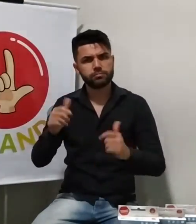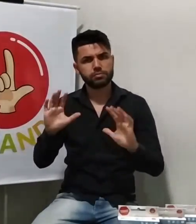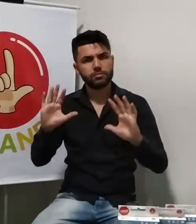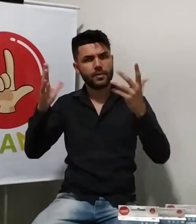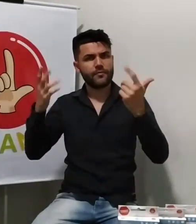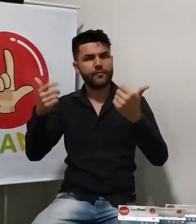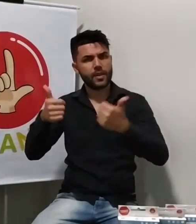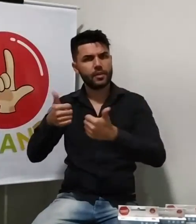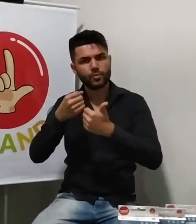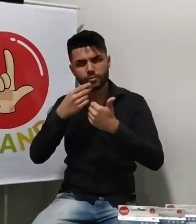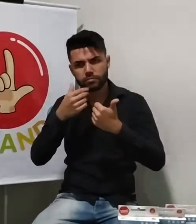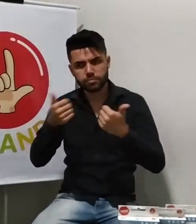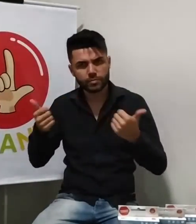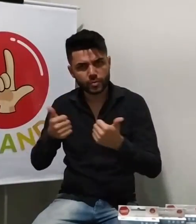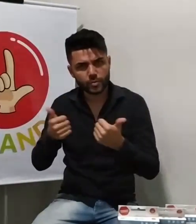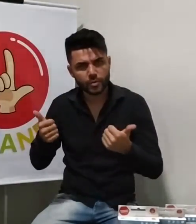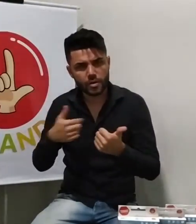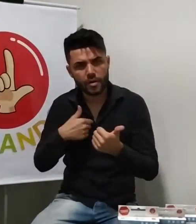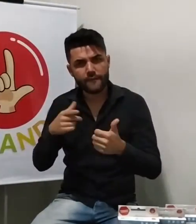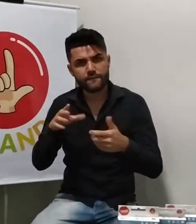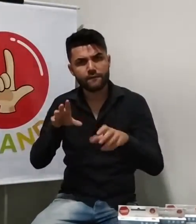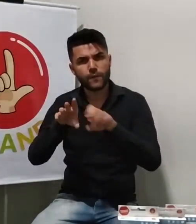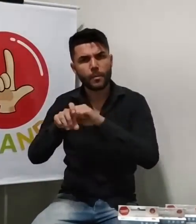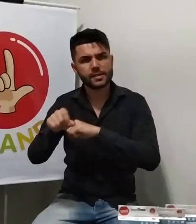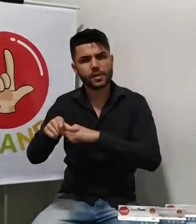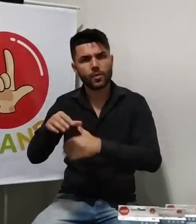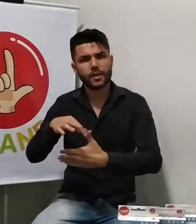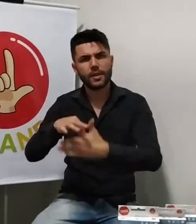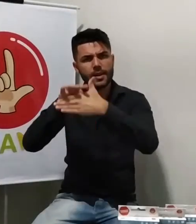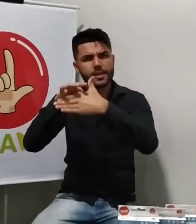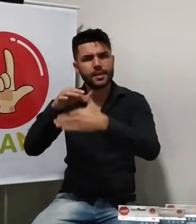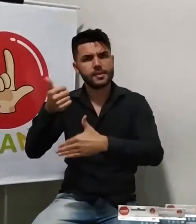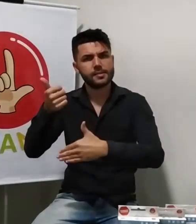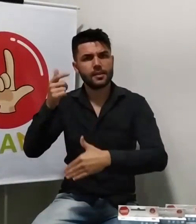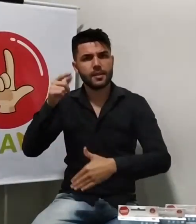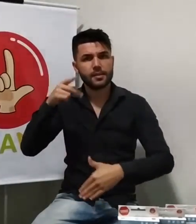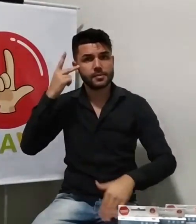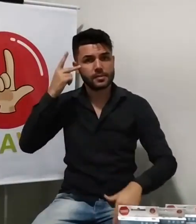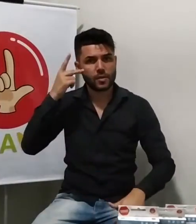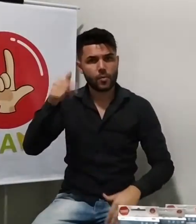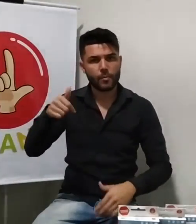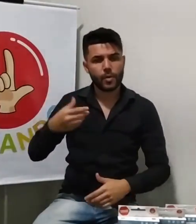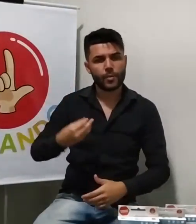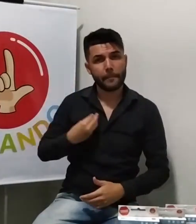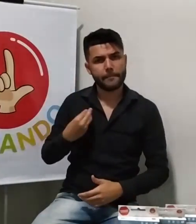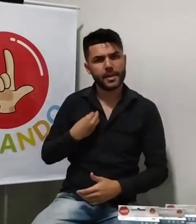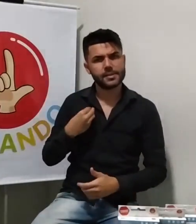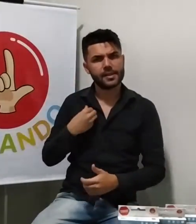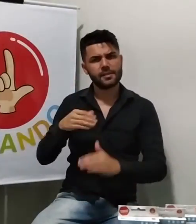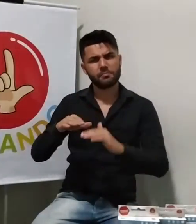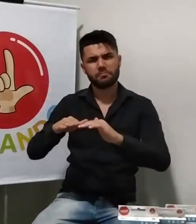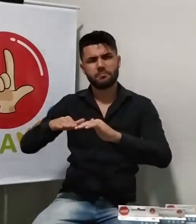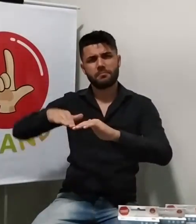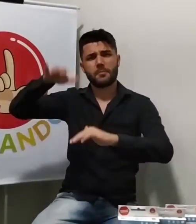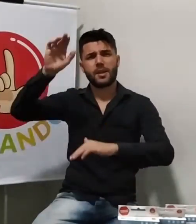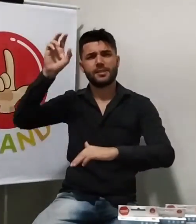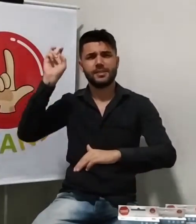pelo Instituto de Formação de Líderes de São Paulo, que realizou um evento com a presença de mais de 5.000 pessoas ao longo do dia. E eu fui uma das